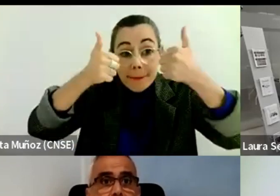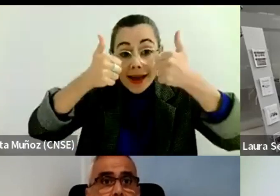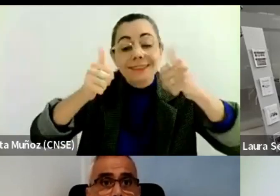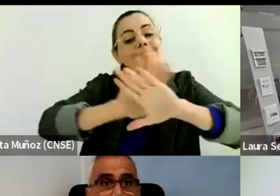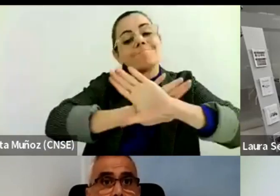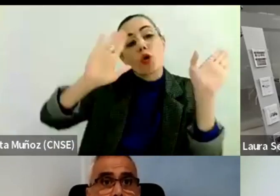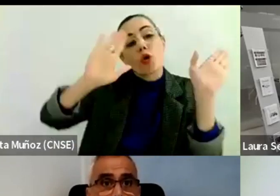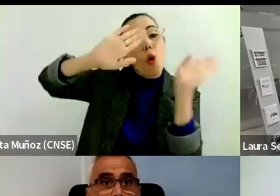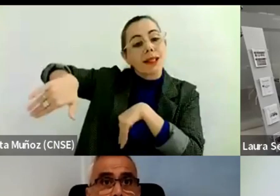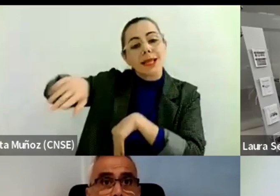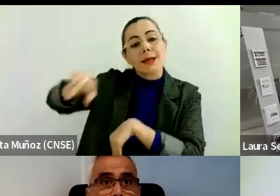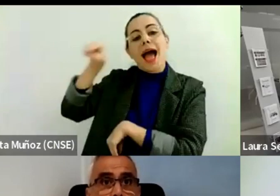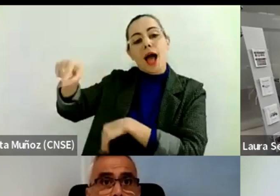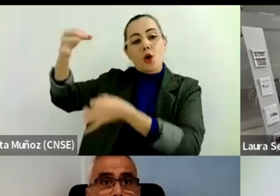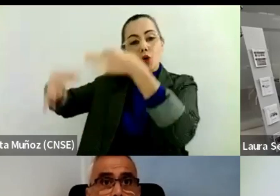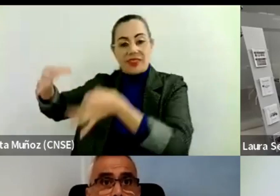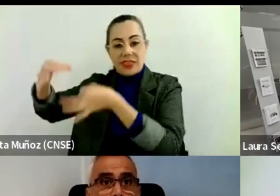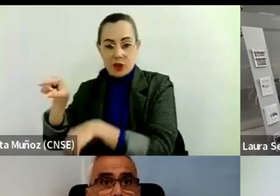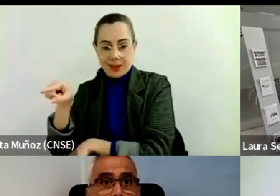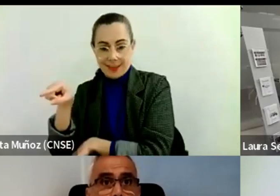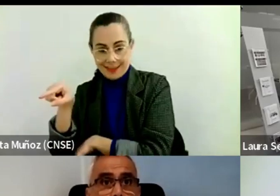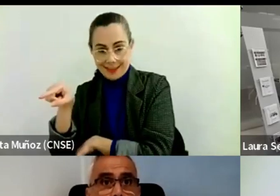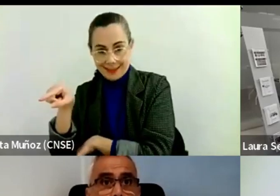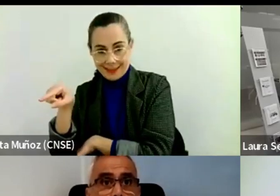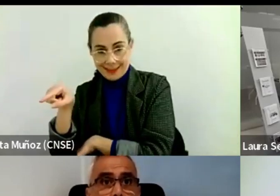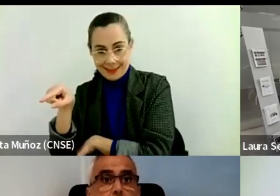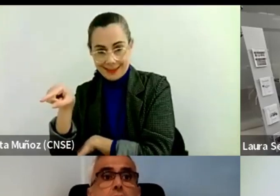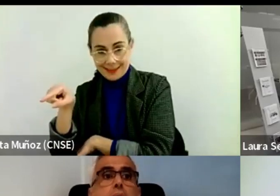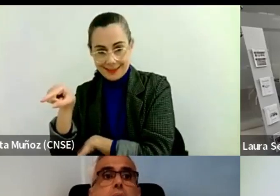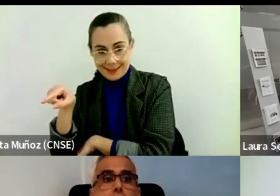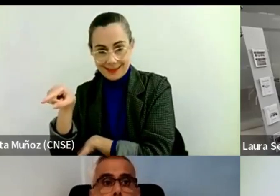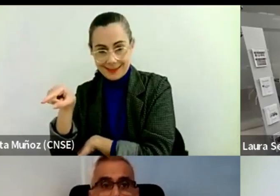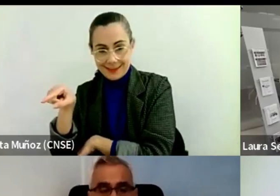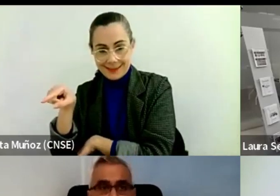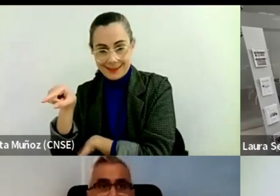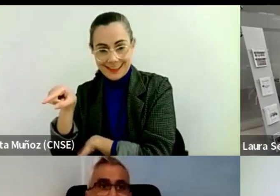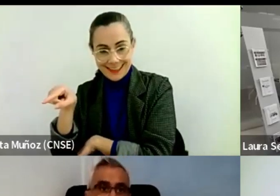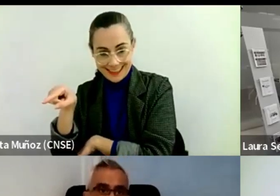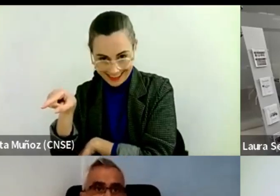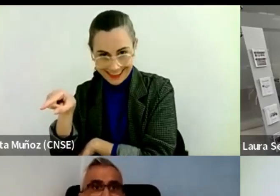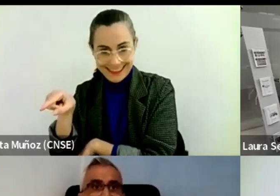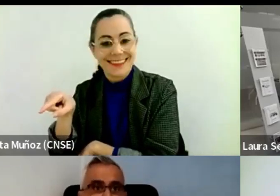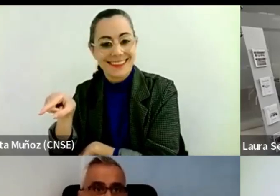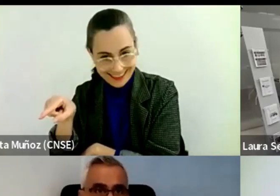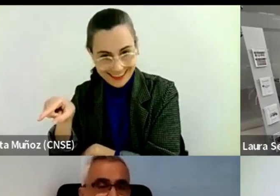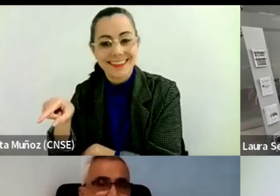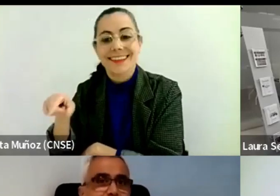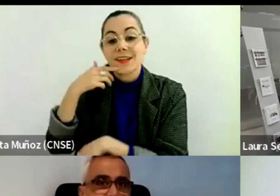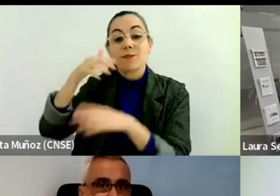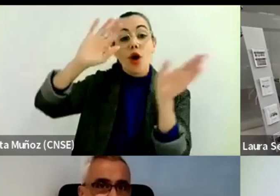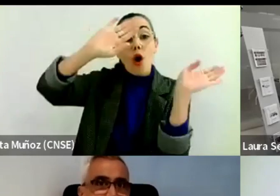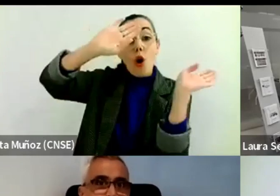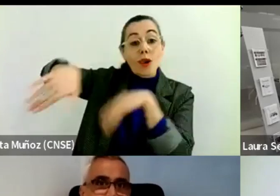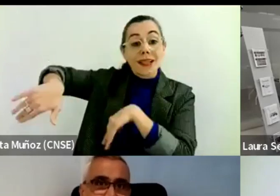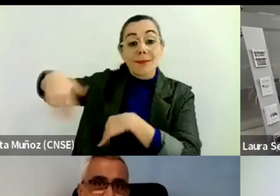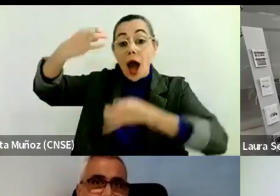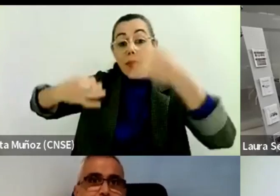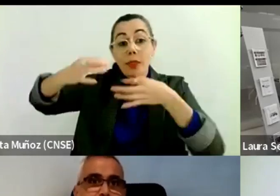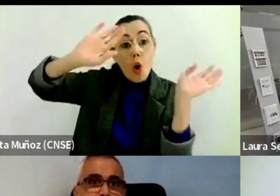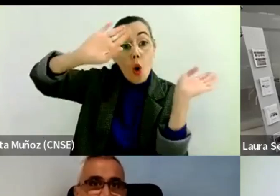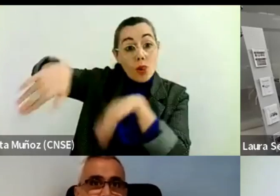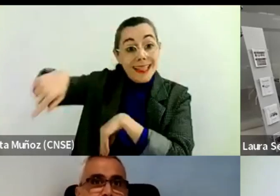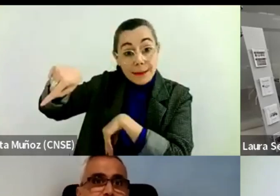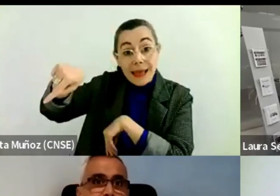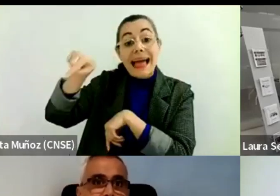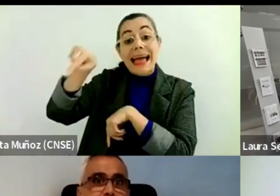no se está conforme en ese acuerdo a través de esa mediación, es imposible llegar a él, entonces ya vamos a dar el paso de llegar al juicio. De acuerdo. ¿De